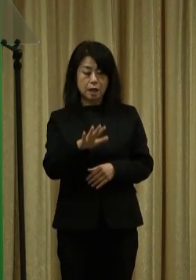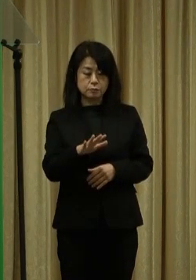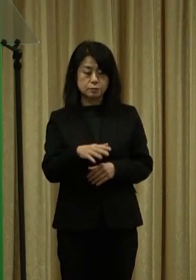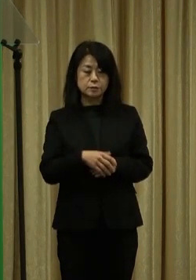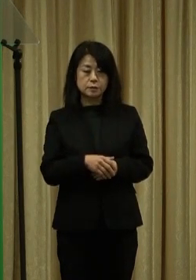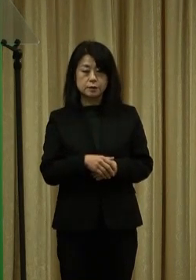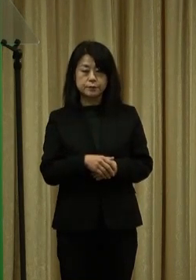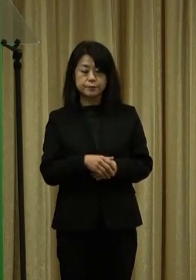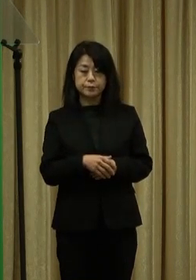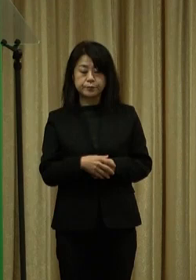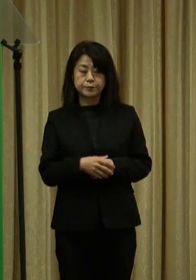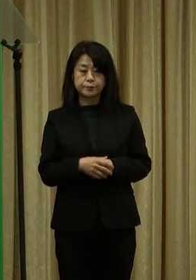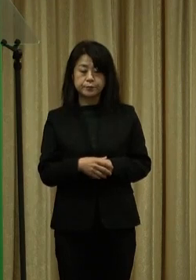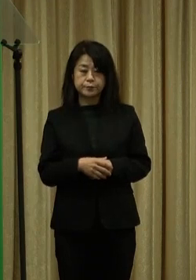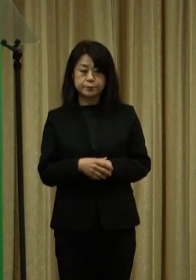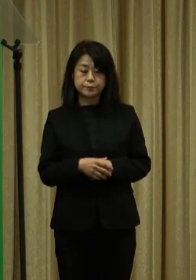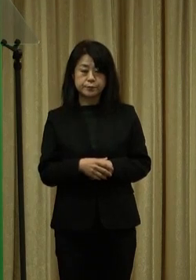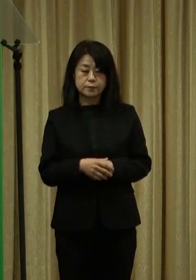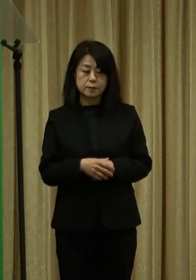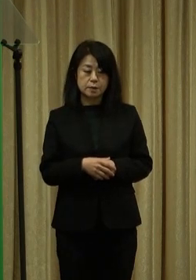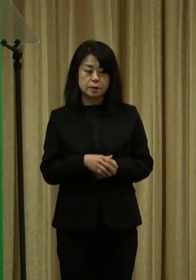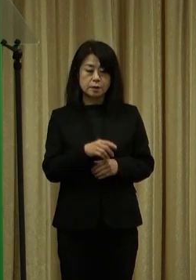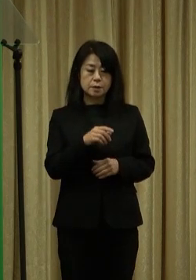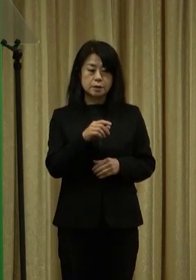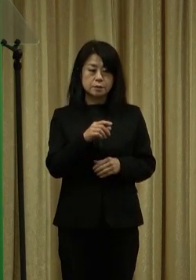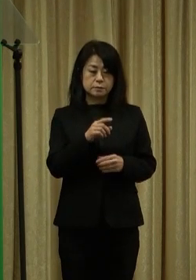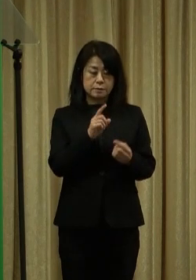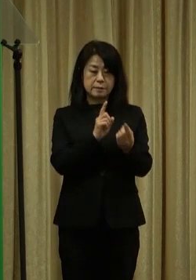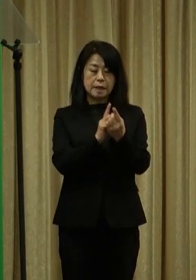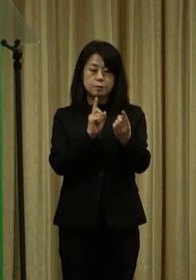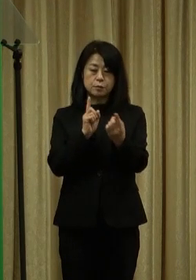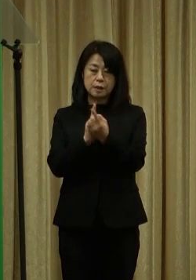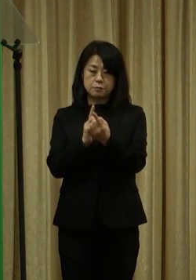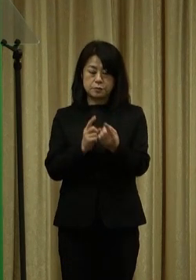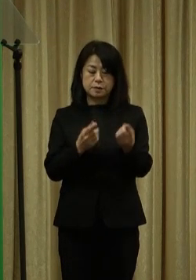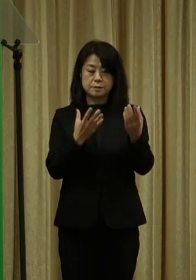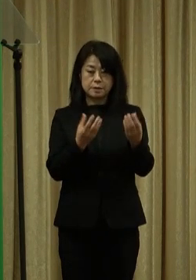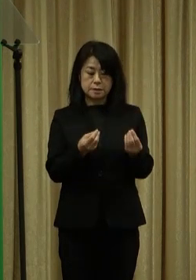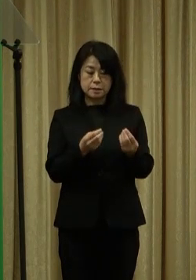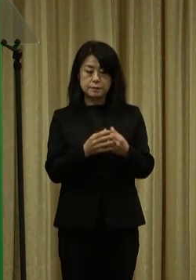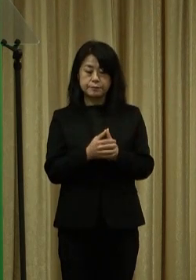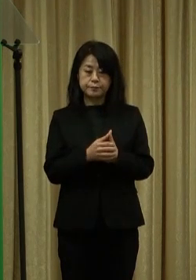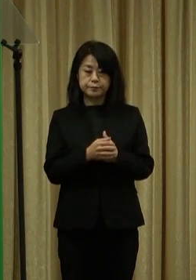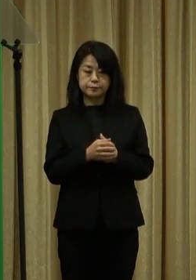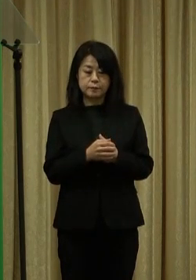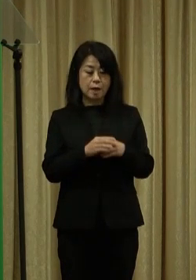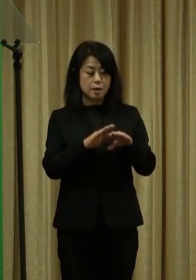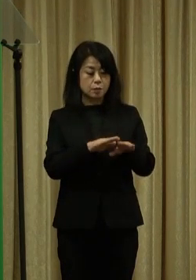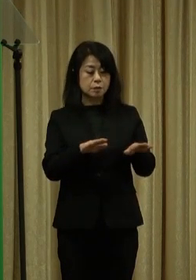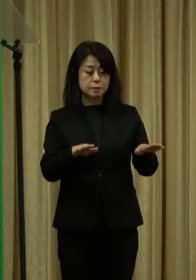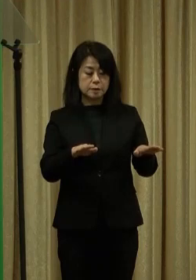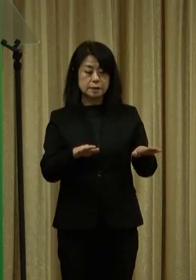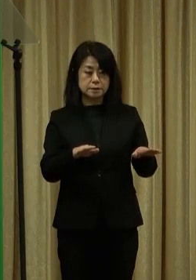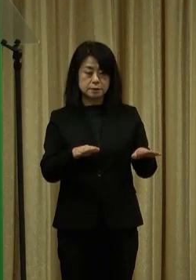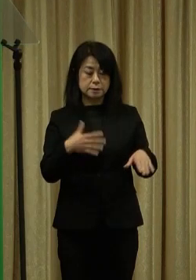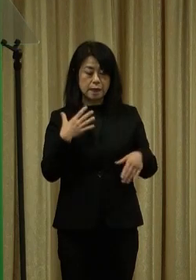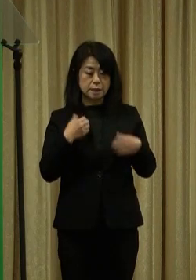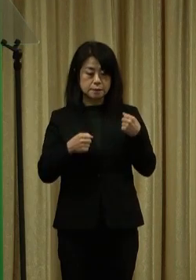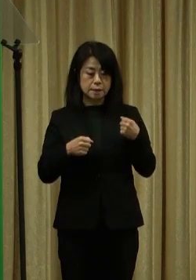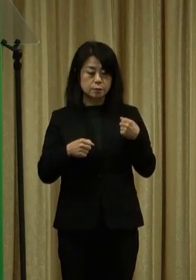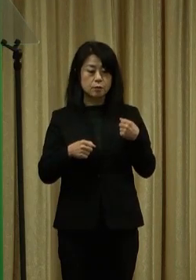が小中学校化で、それぞれ対応してきました。でも、子どもたち、生徒さん、